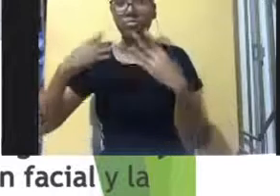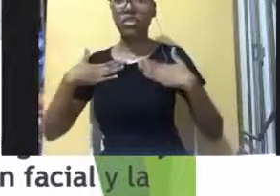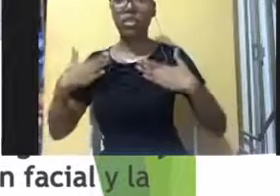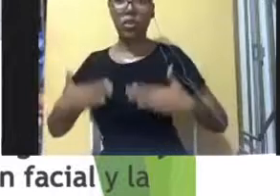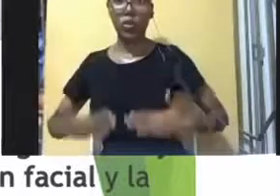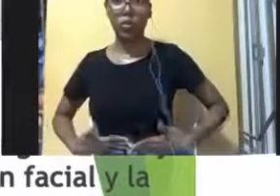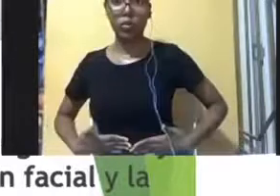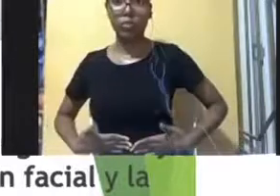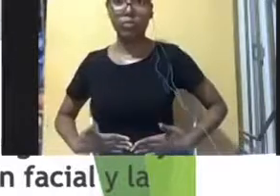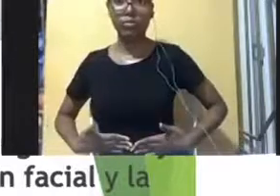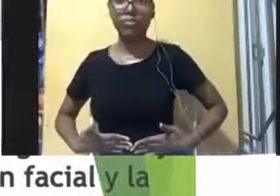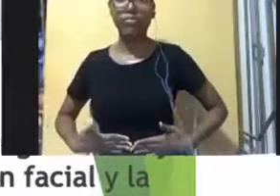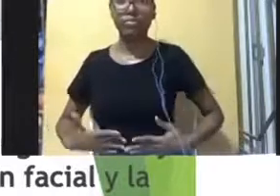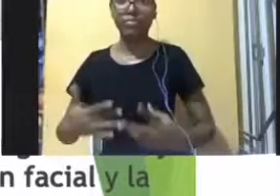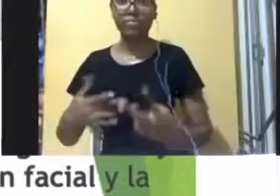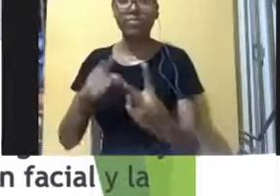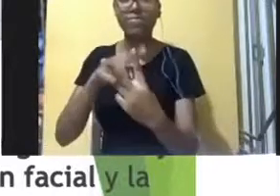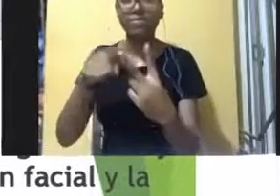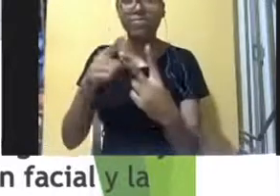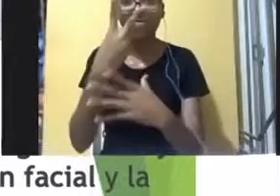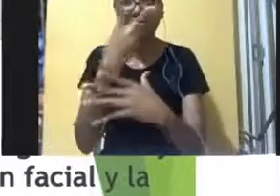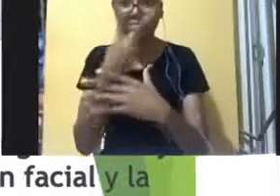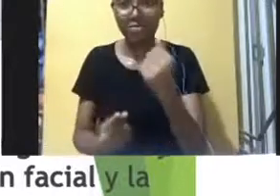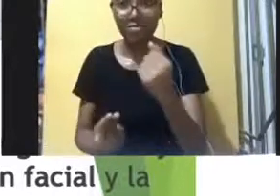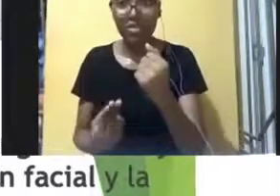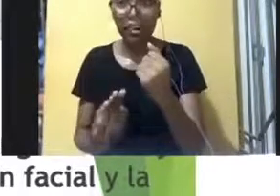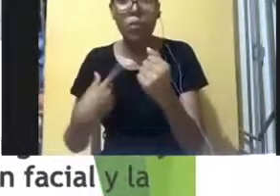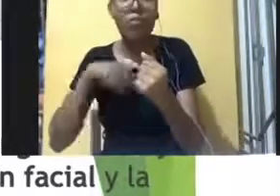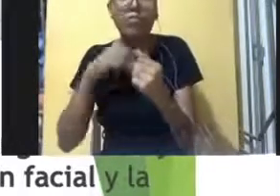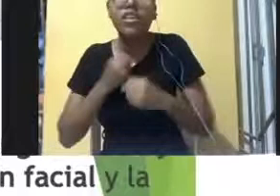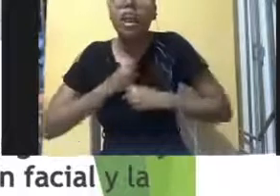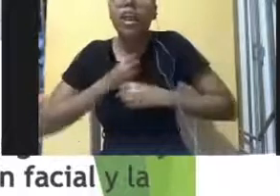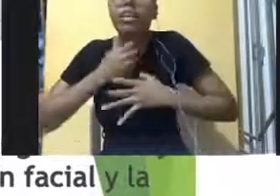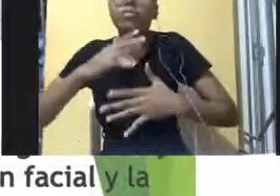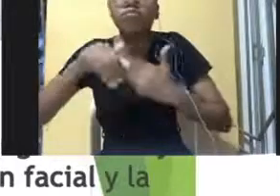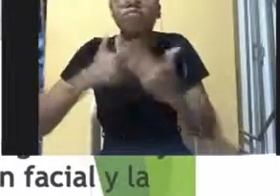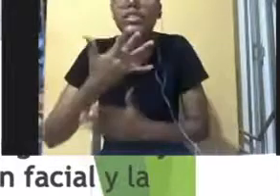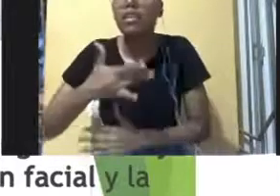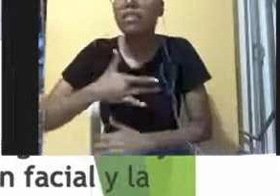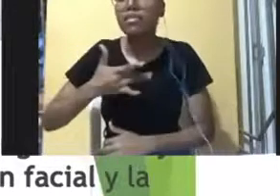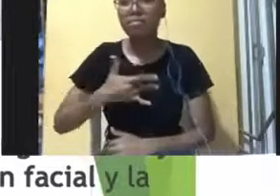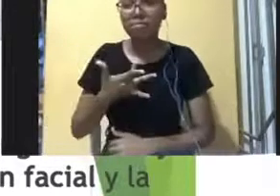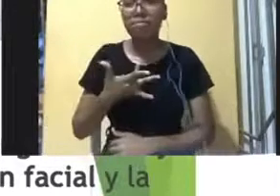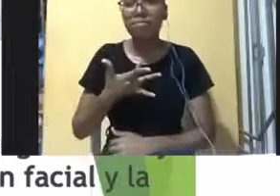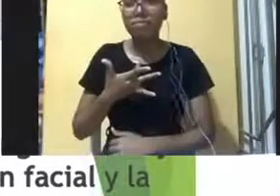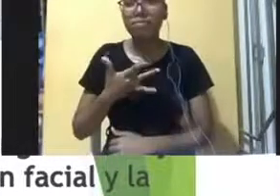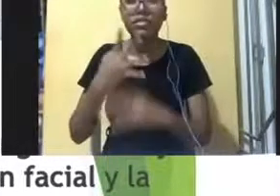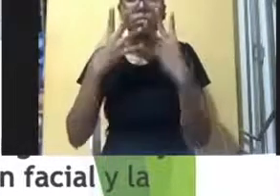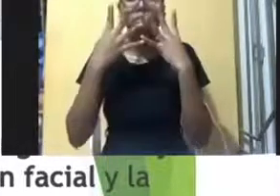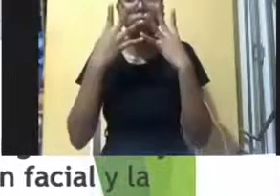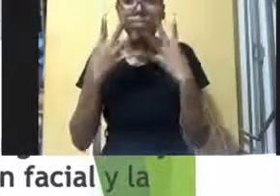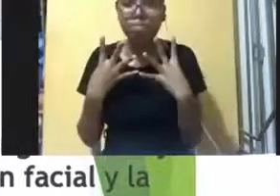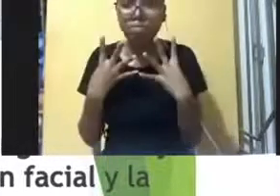de la expresión corporal y la expresión facial en que podemos expresar todos los sentimientos, la tristeza,